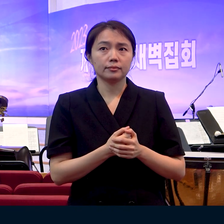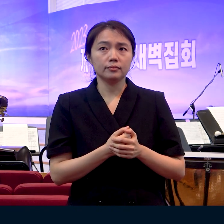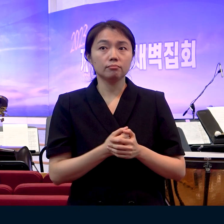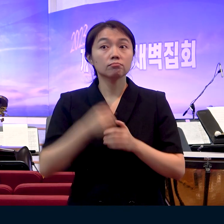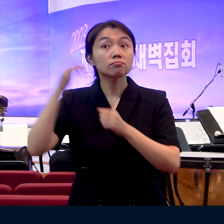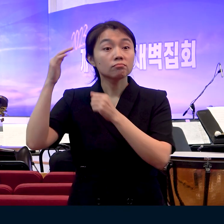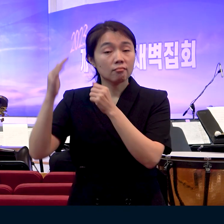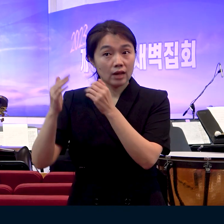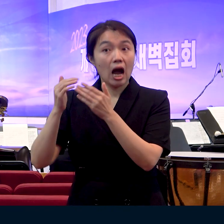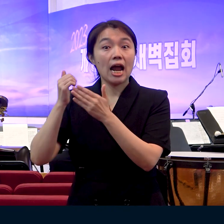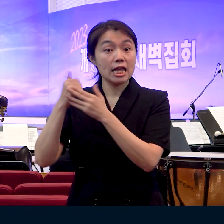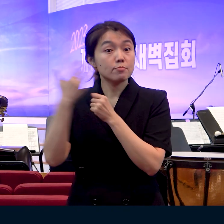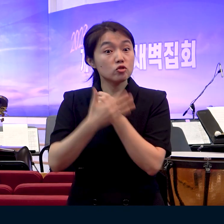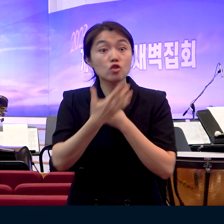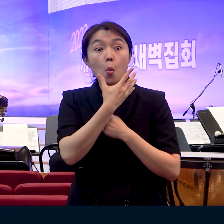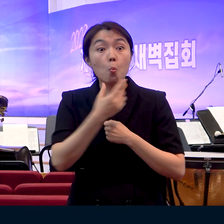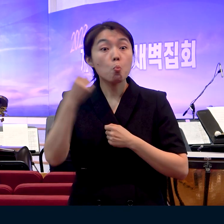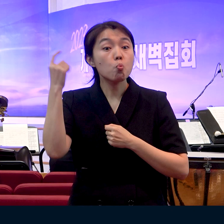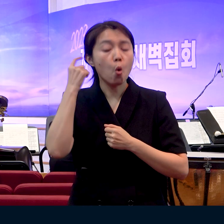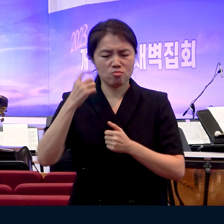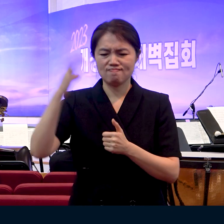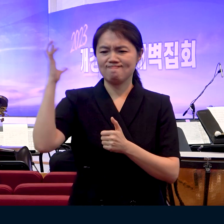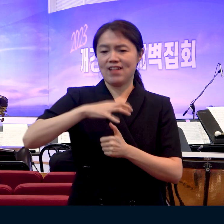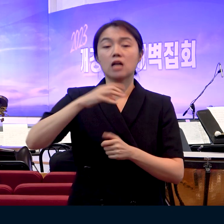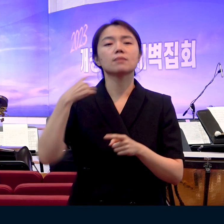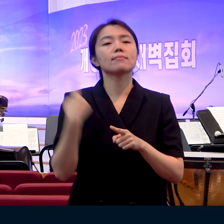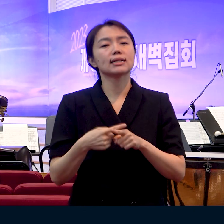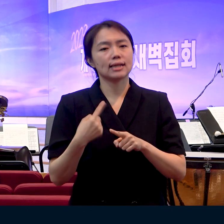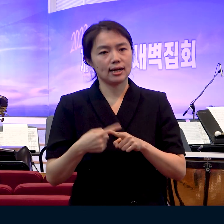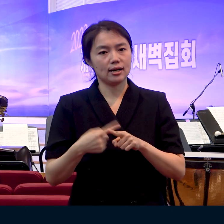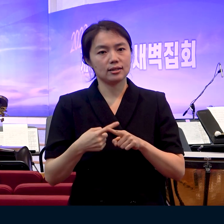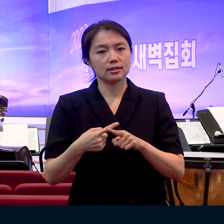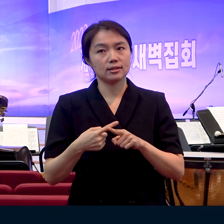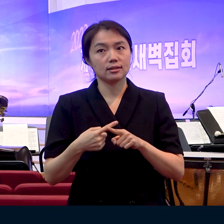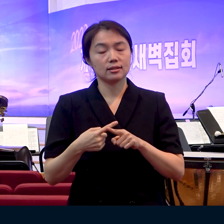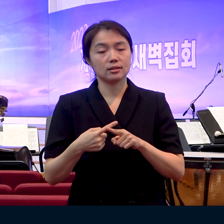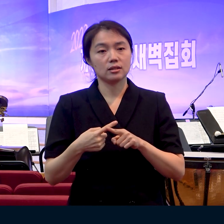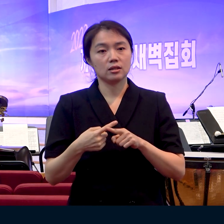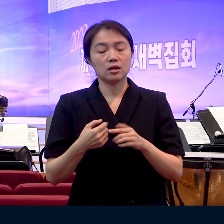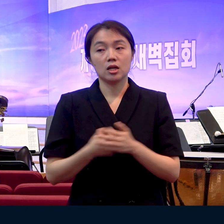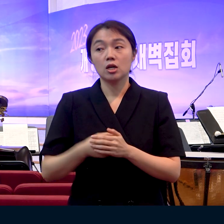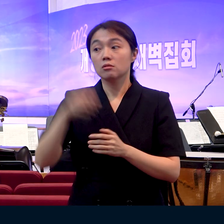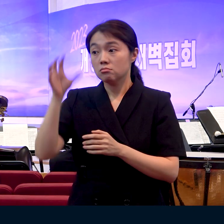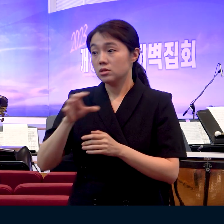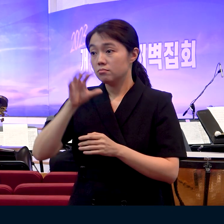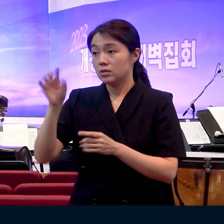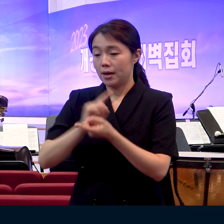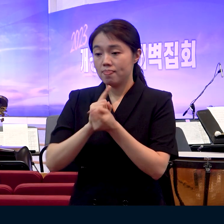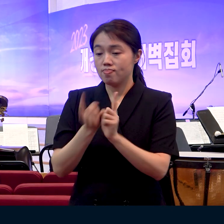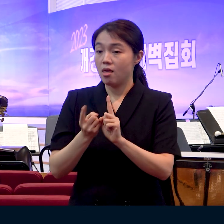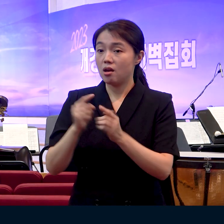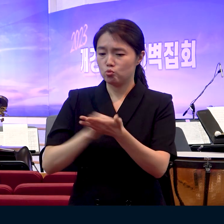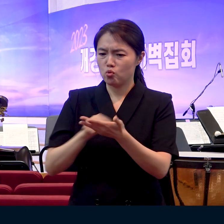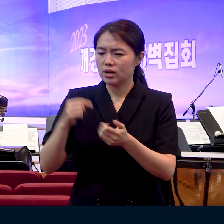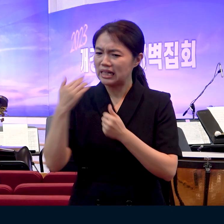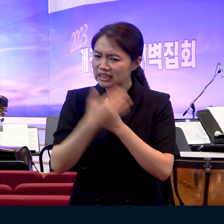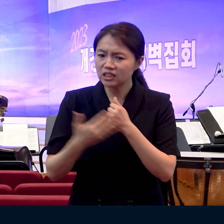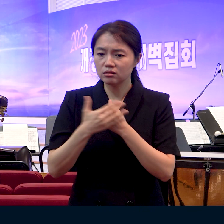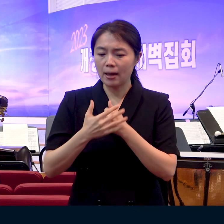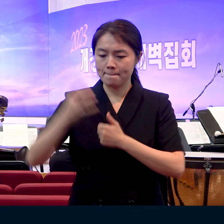그게 하나님의 은혜의 복음이 갇히는 거예요. 그 십자가의 대속의 사랑이 갇히는 거예요. 기독교인들의